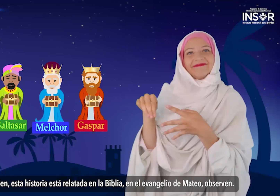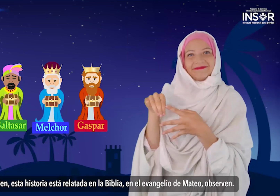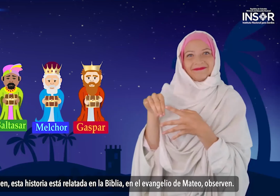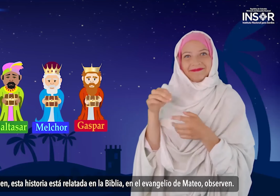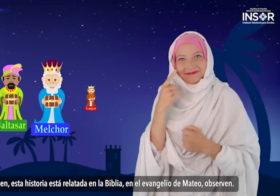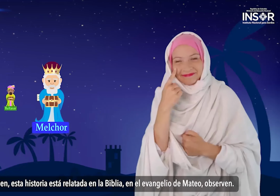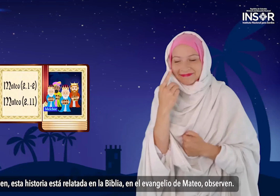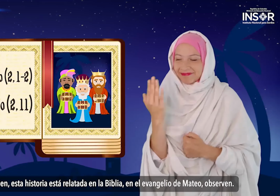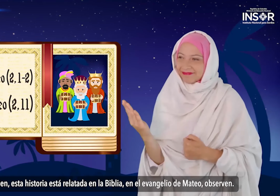Mateo. Observen.